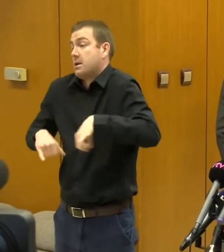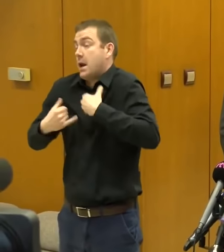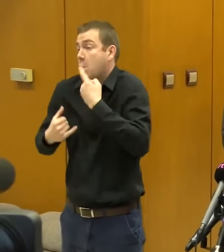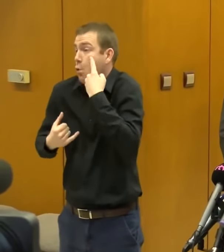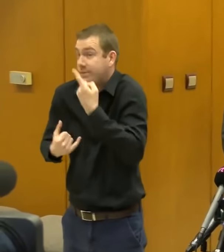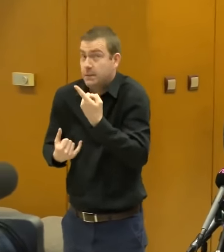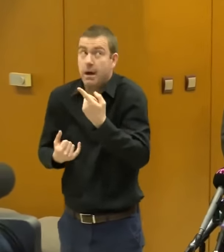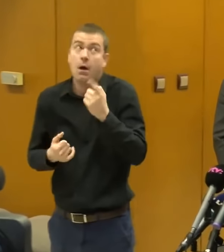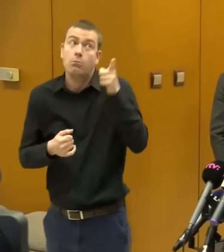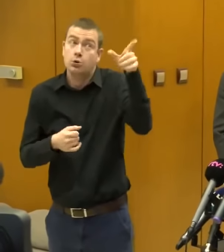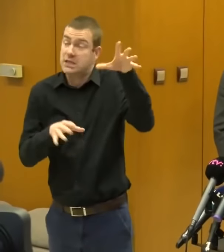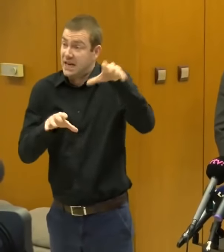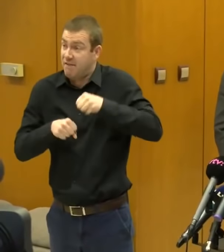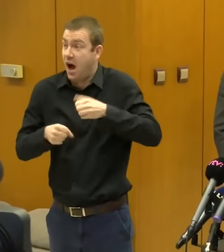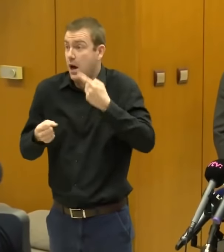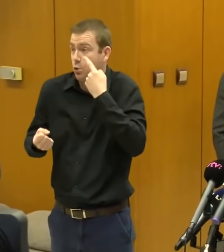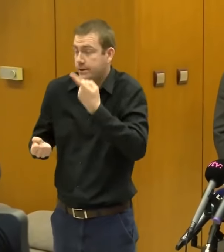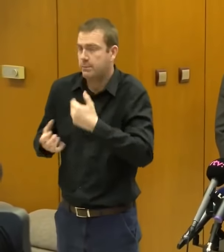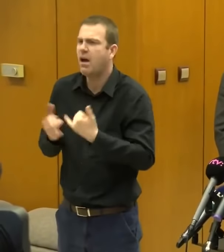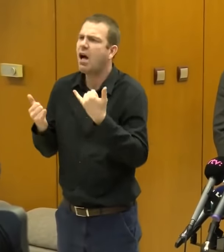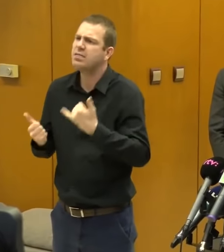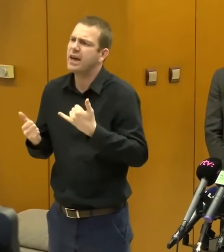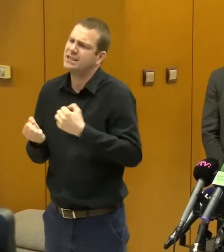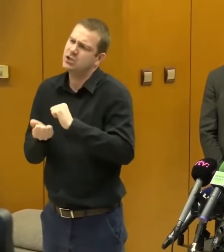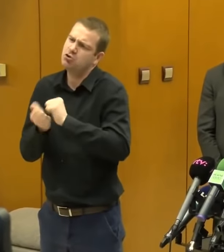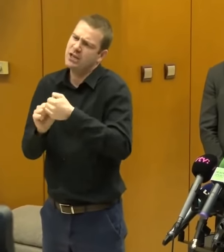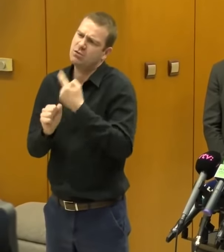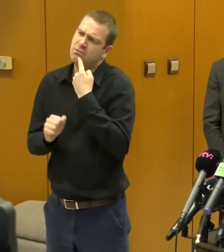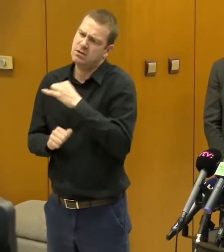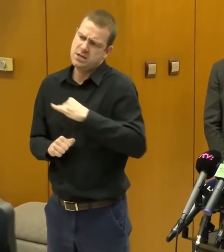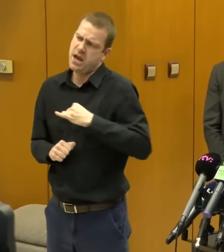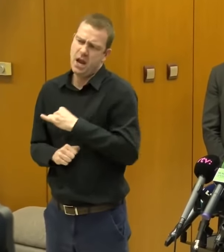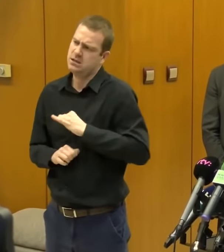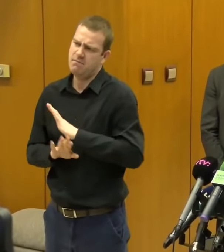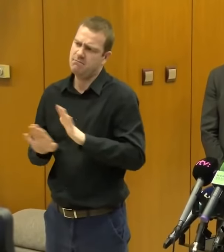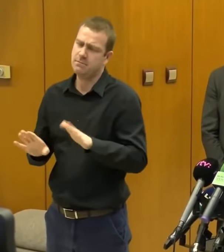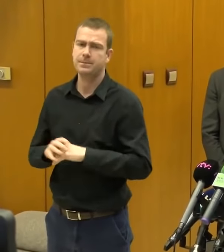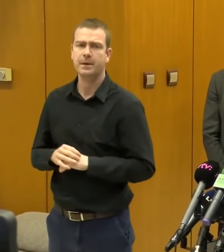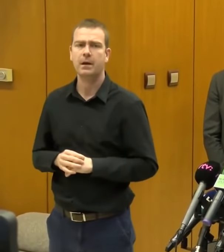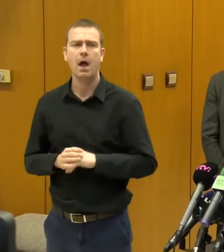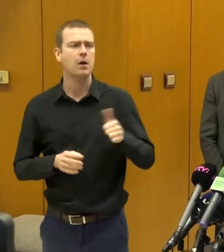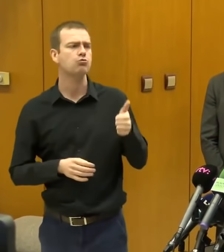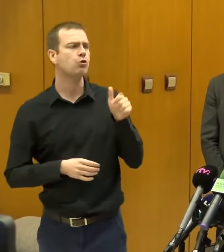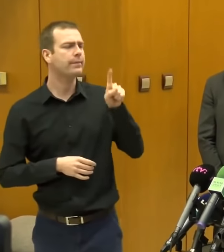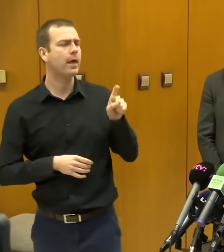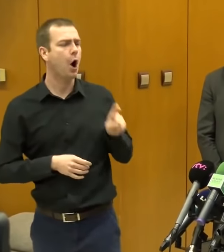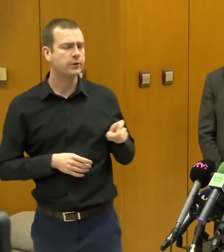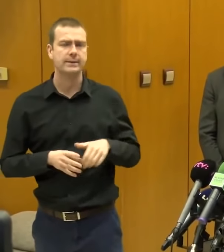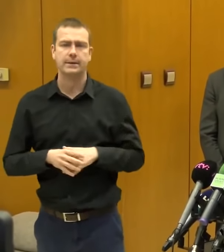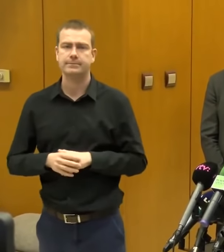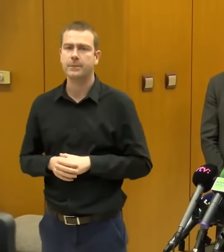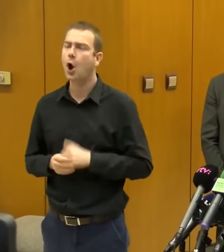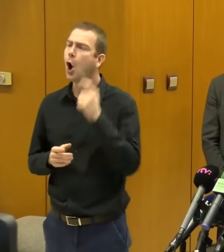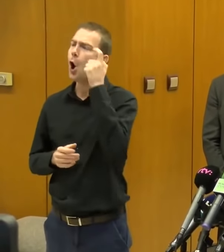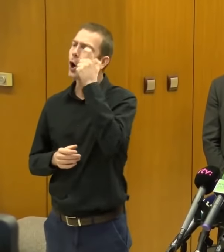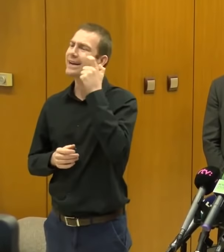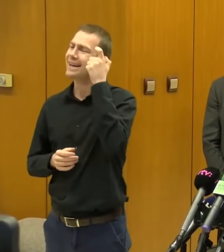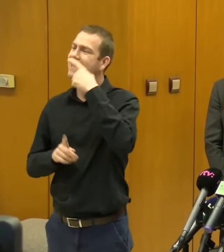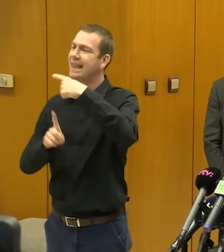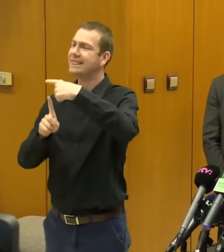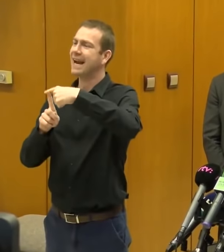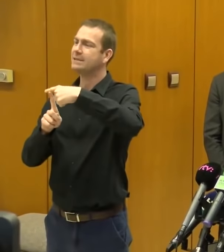bude schválené. Teda nebudem vám teraz informovať, alebo nebudem vám dávať dielčie informácie. Ešte jedna otázka, že Transparency International